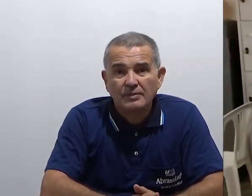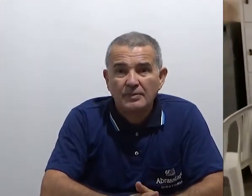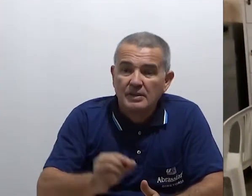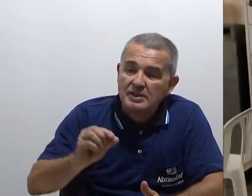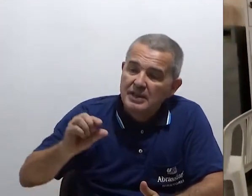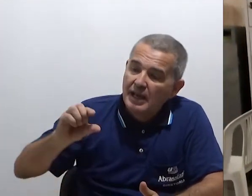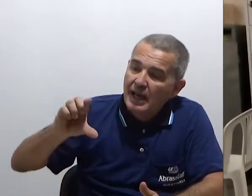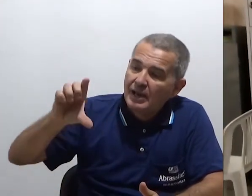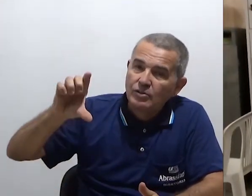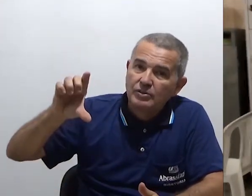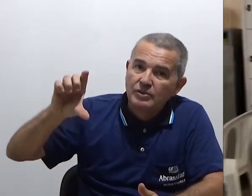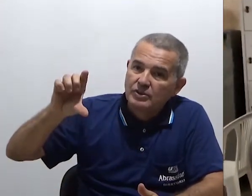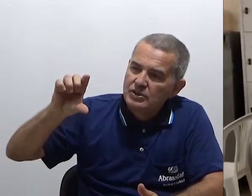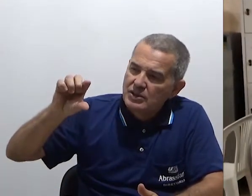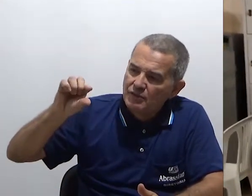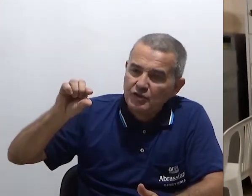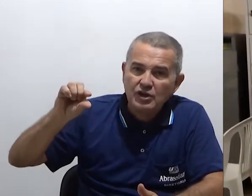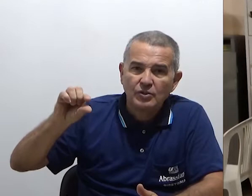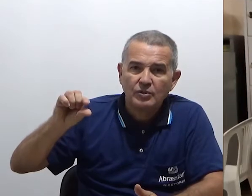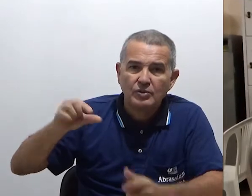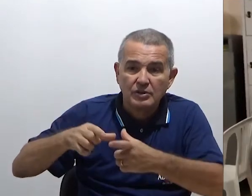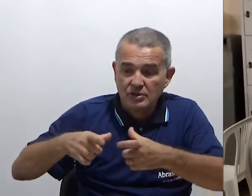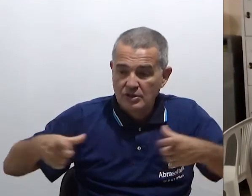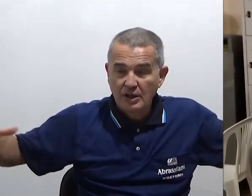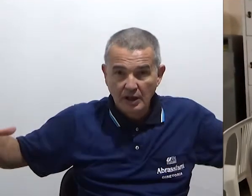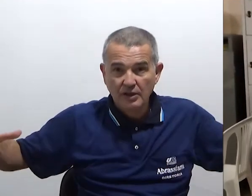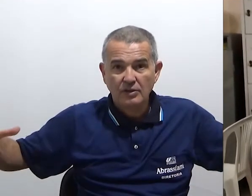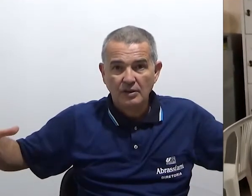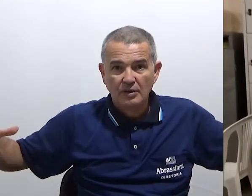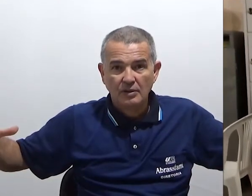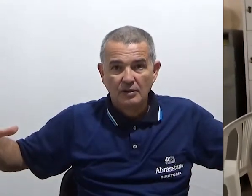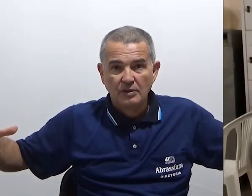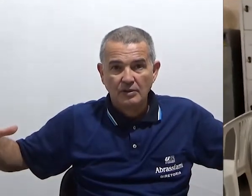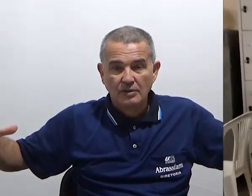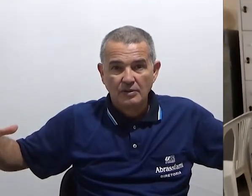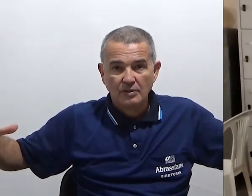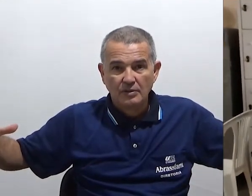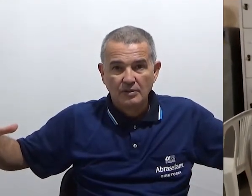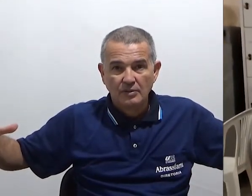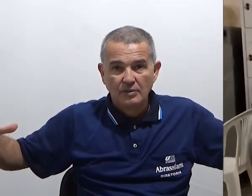espessura, se é largo, se é fino, se é grande,